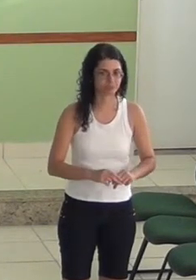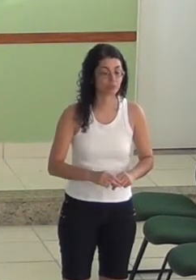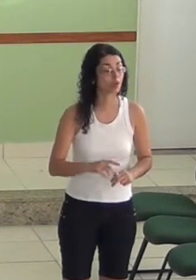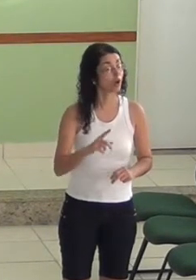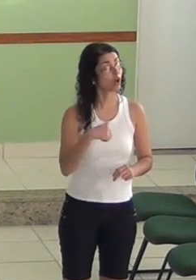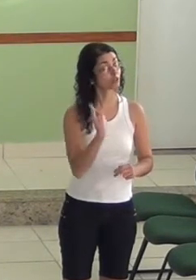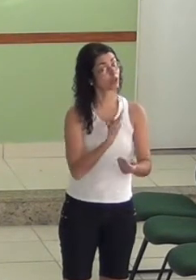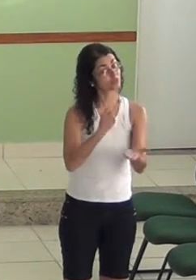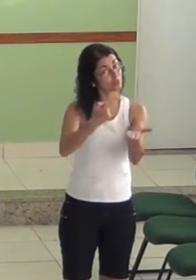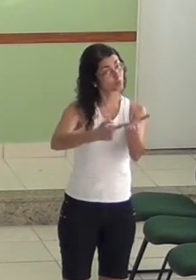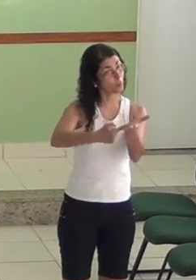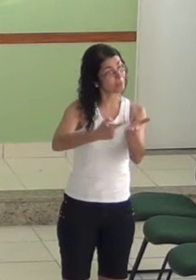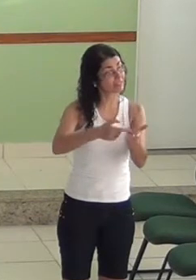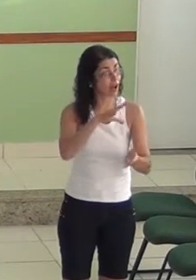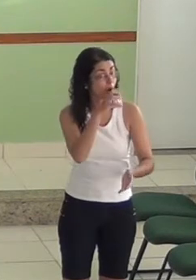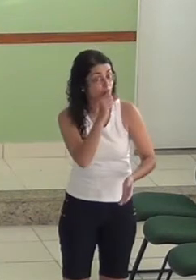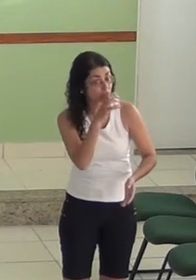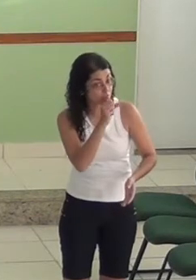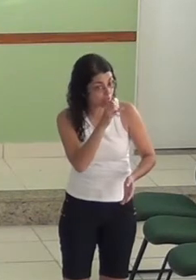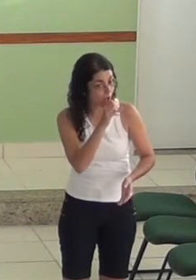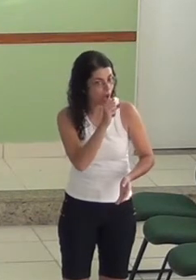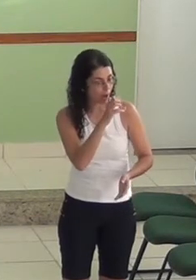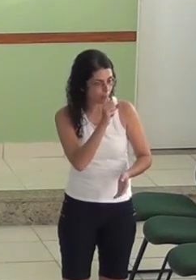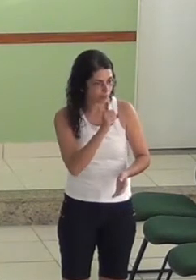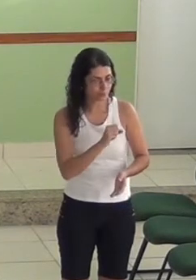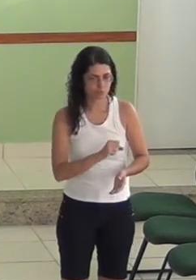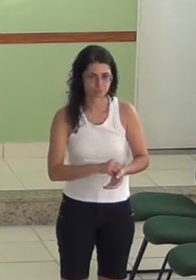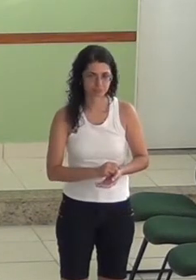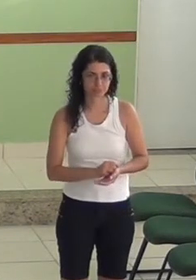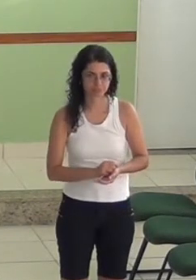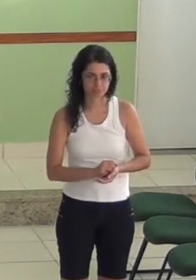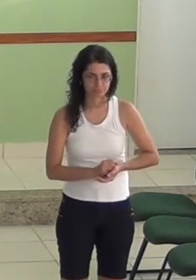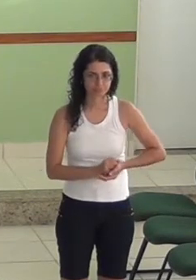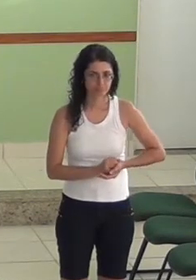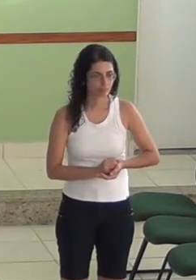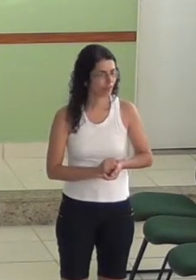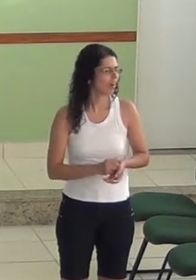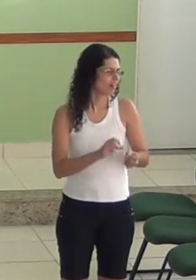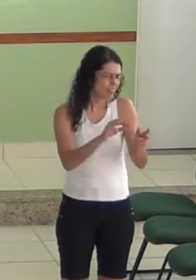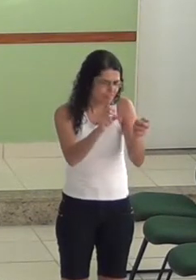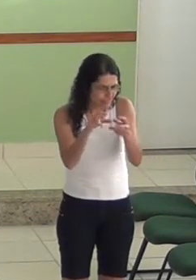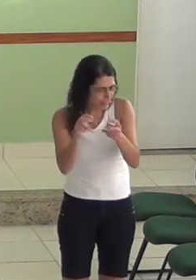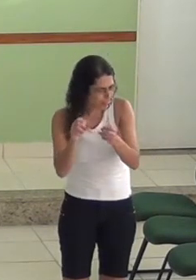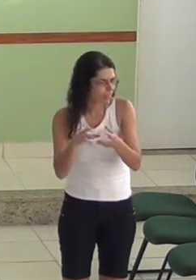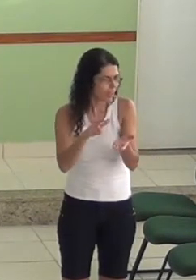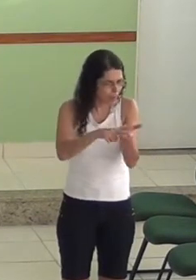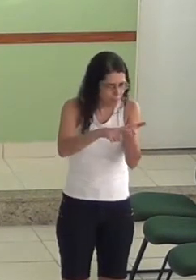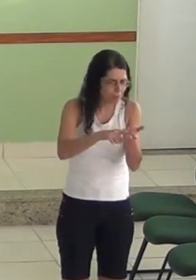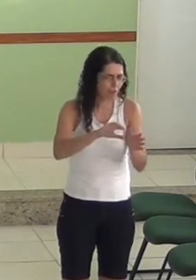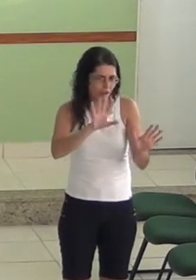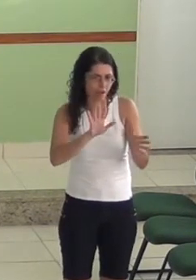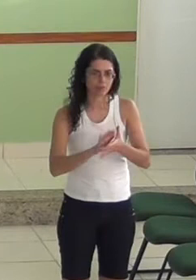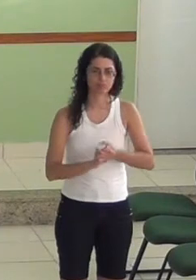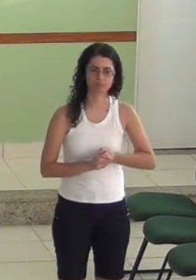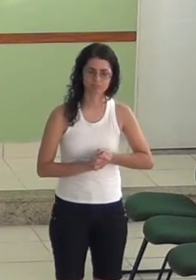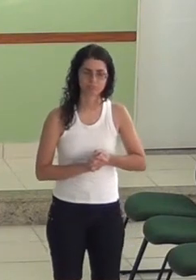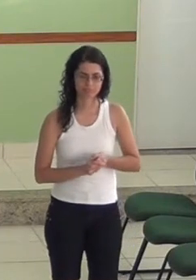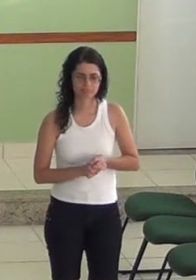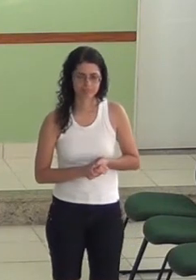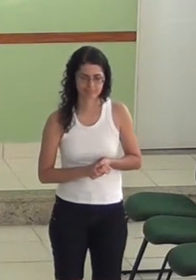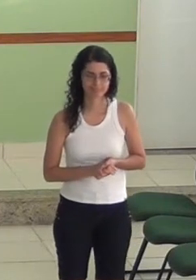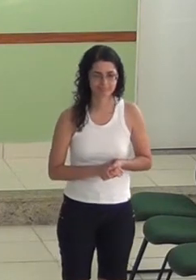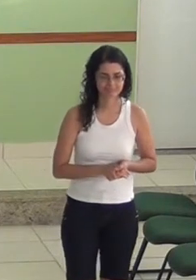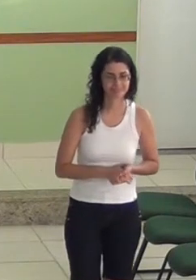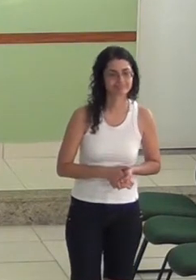ter um dia, um sábado, a gente vai fazer, não sabemos ainda como, se vamos vender um convitinho para não poder provar as coisas, se vai vender